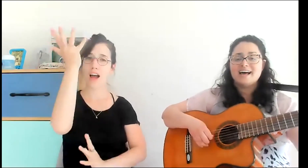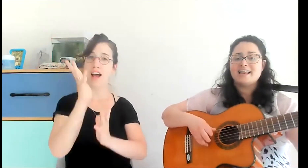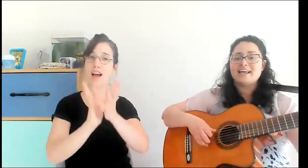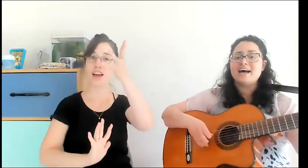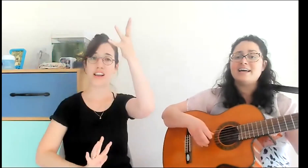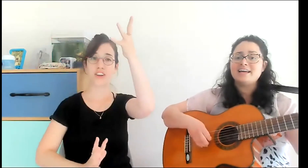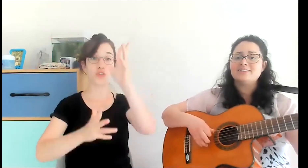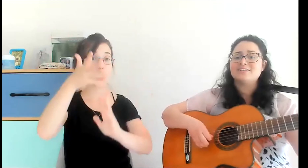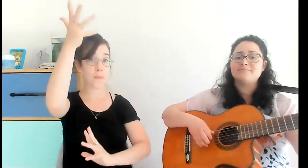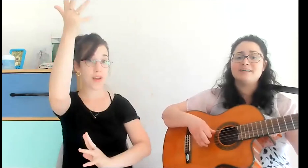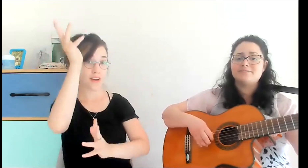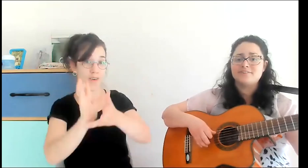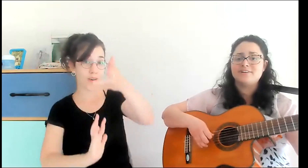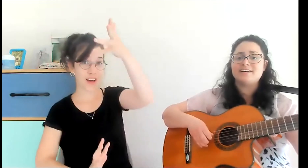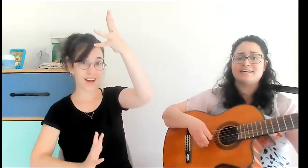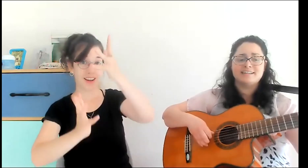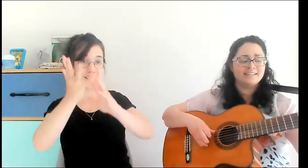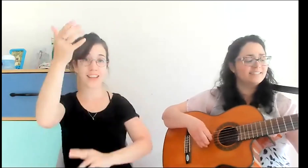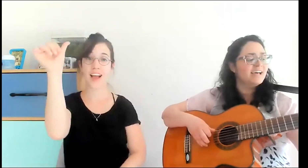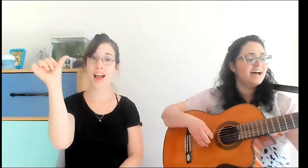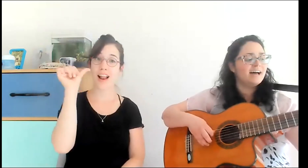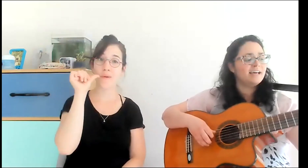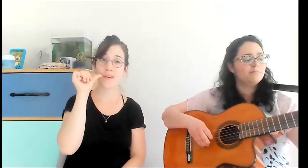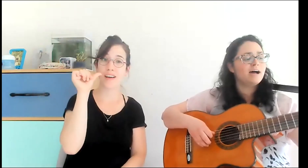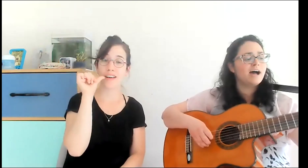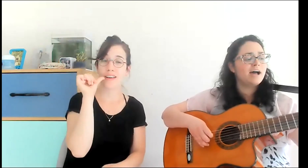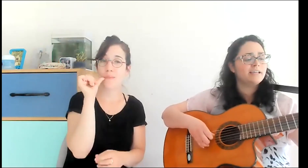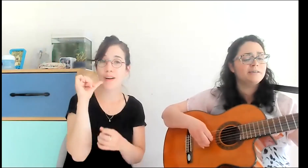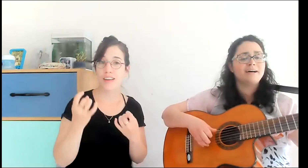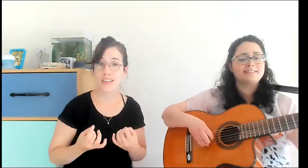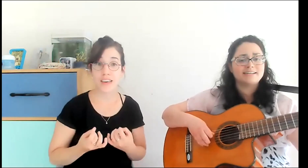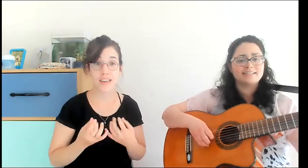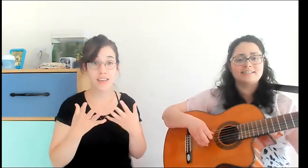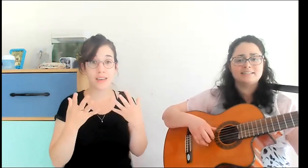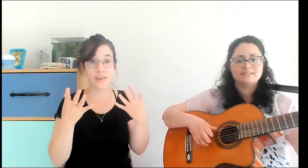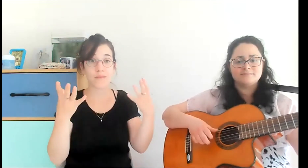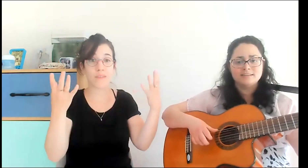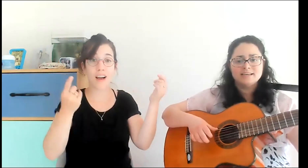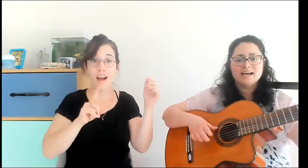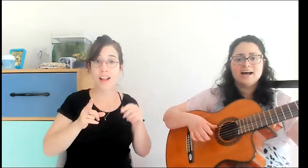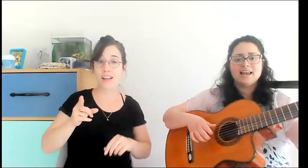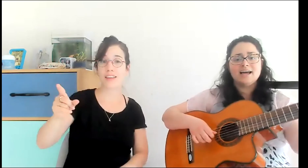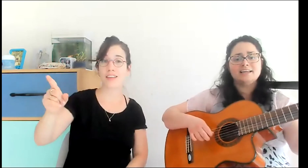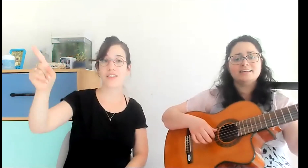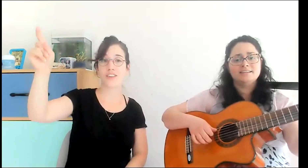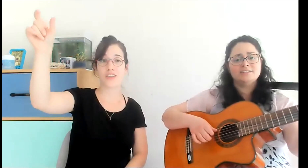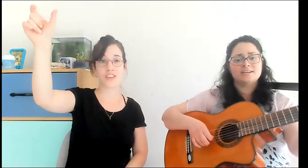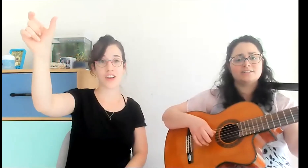על האש המבוערת, על המים הזכים, על האיש